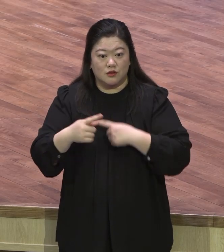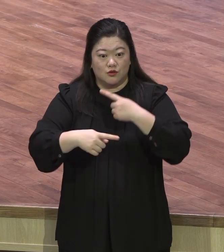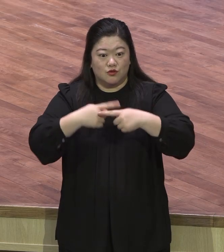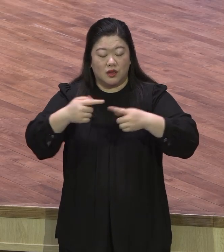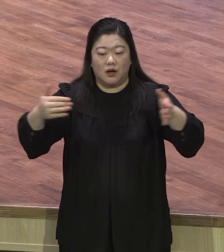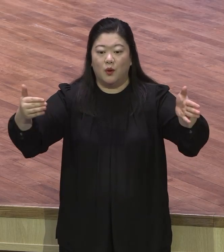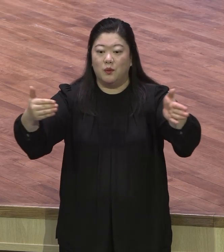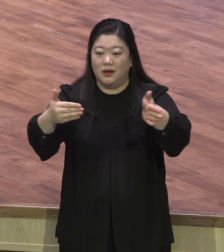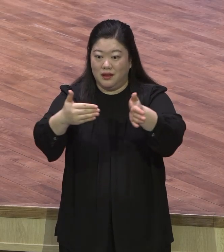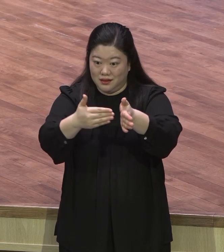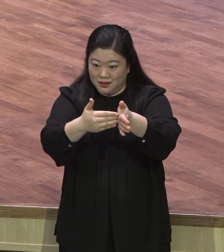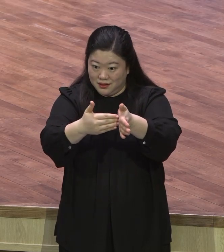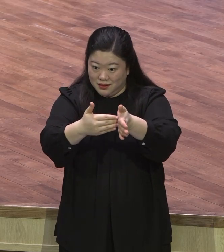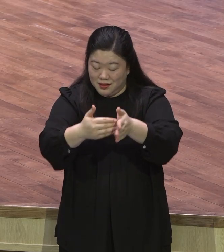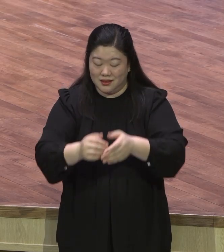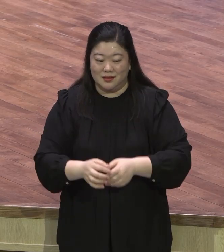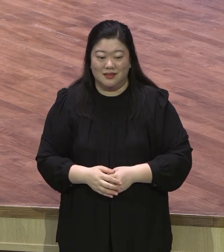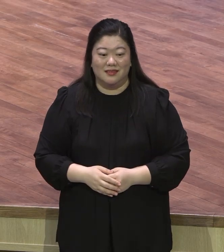상대하고 상관없어요.